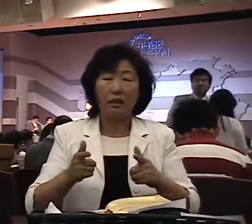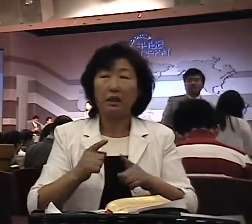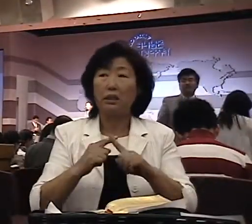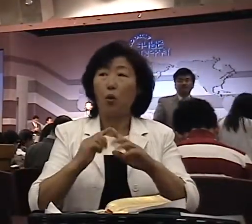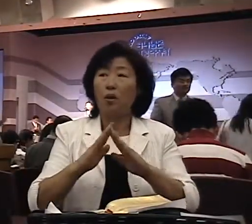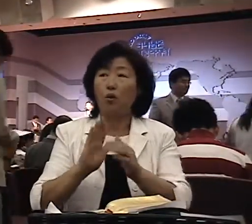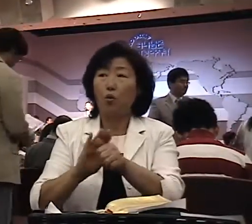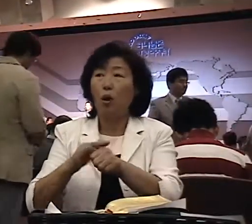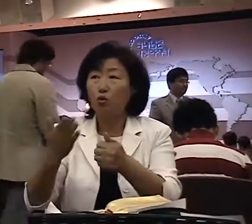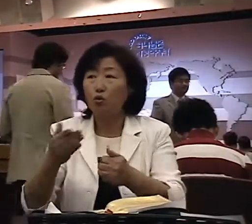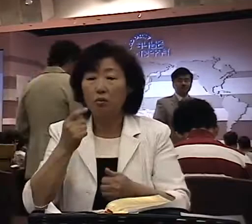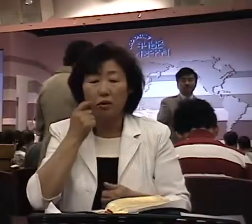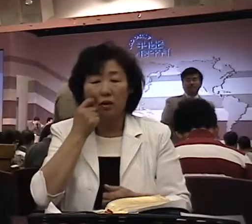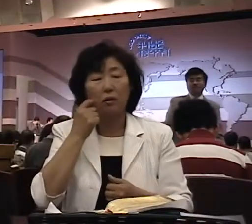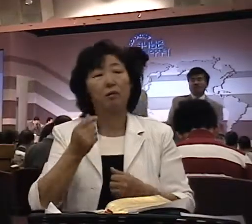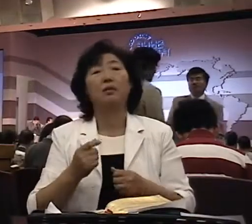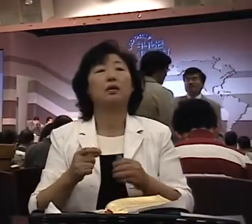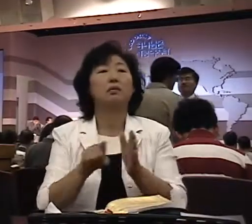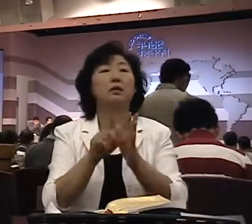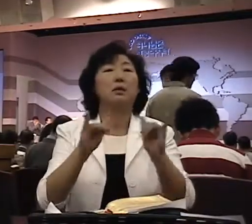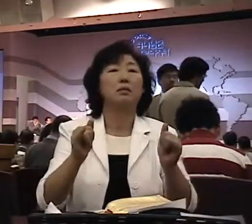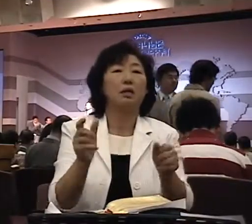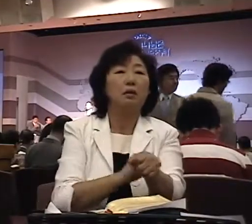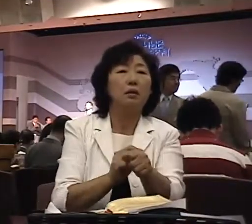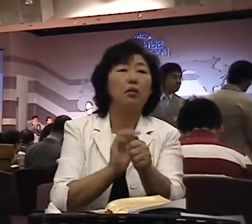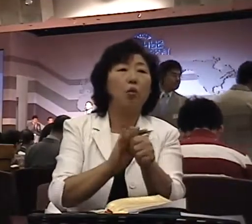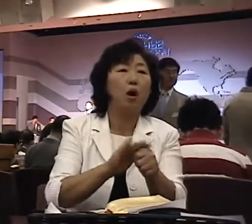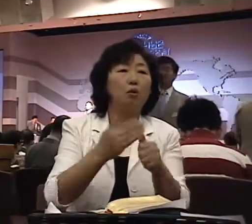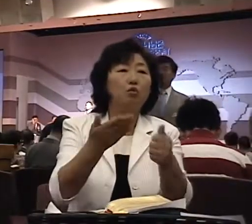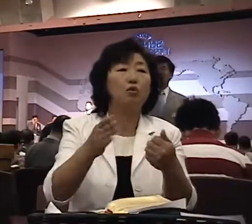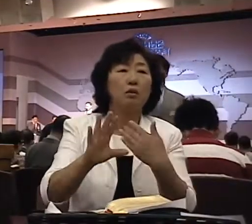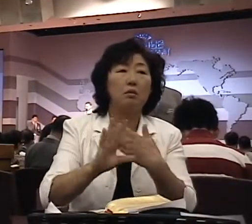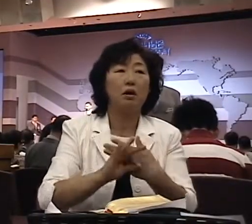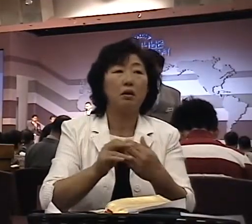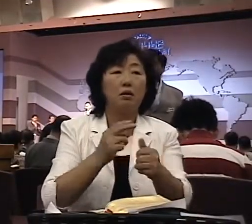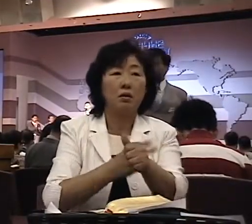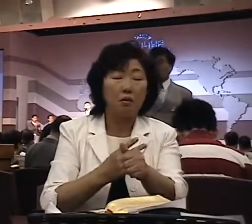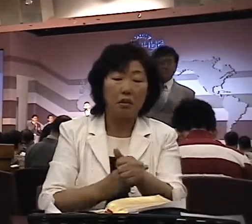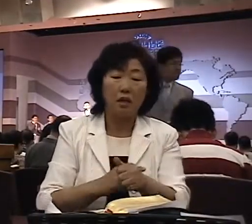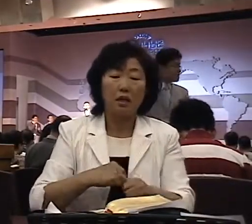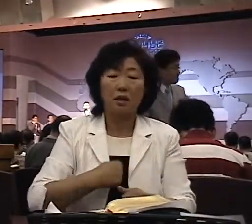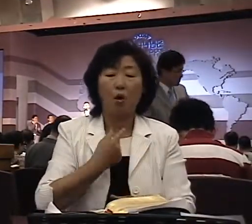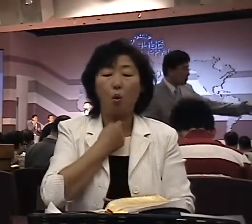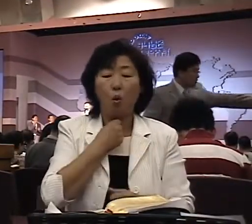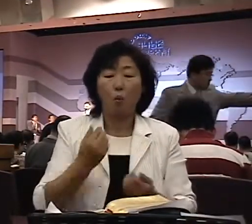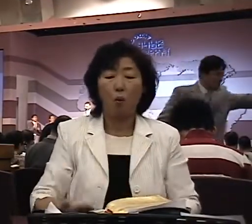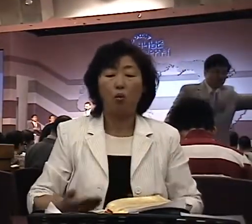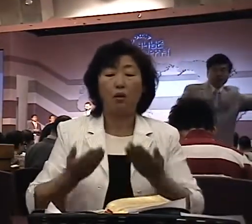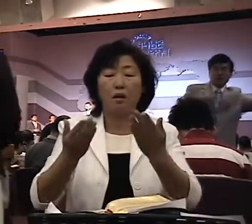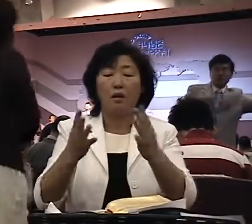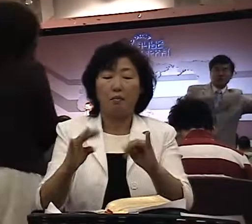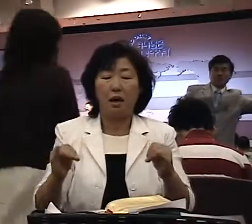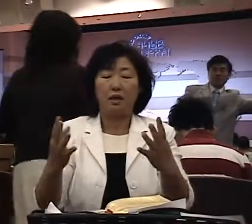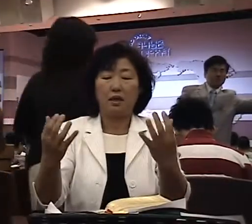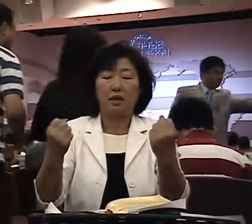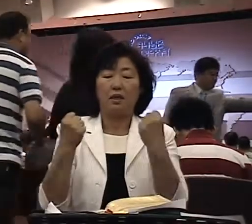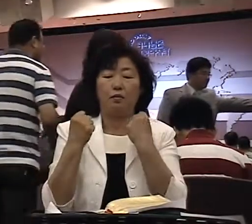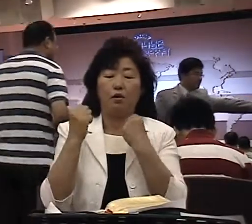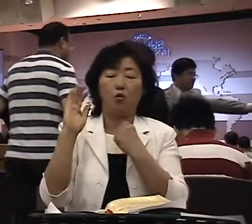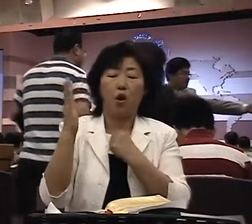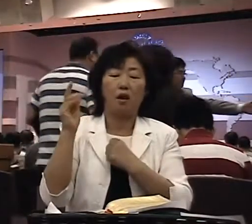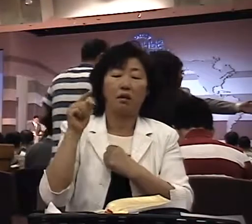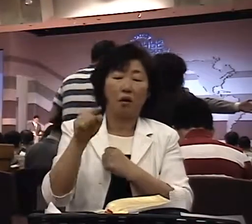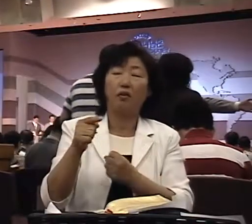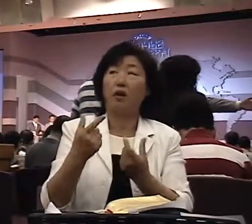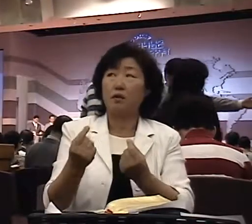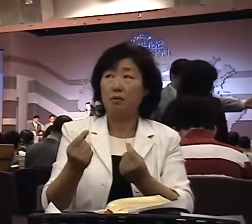됩니다. 그래서 교우들께서 특별히 좀 도와주시면 우리 선생님들 또 자원봉사자들께 많은 큰 힘이 될 것